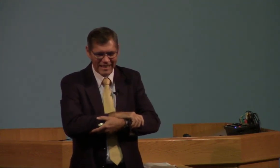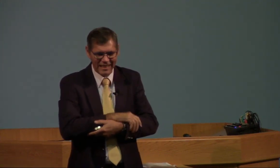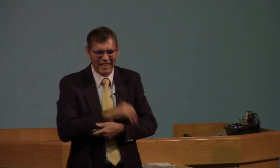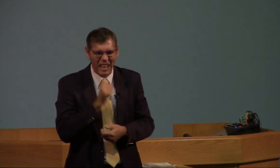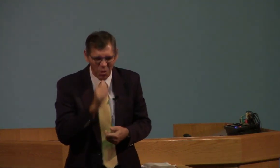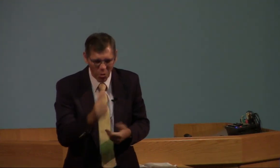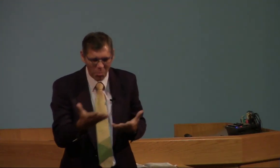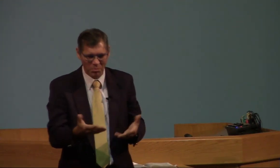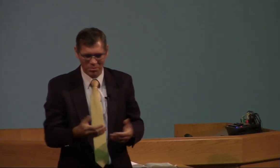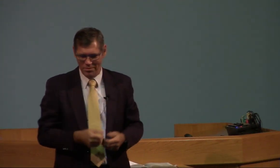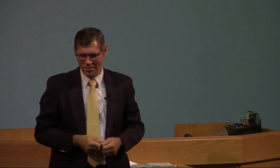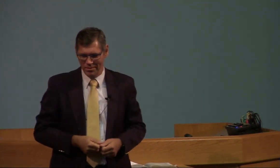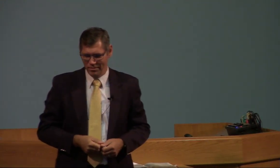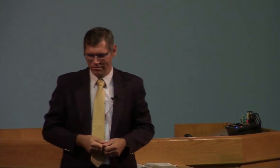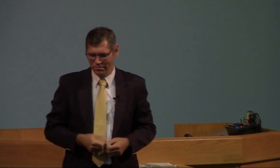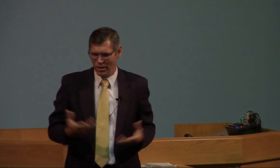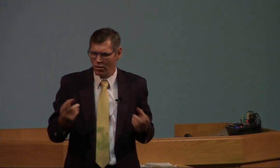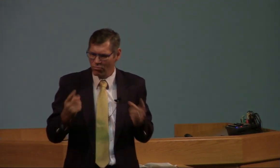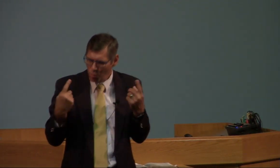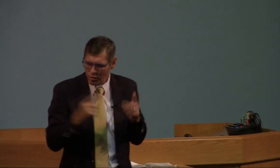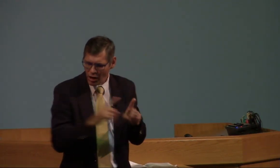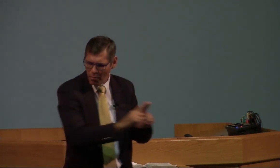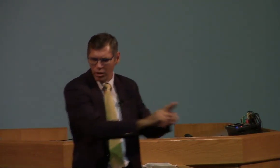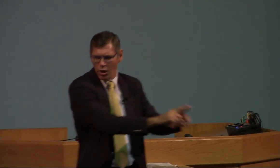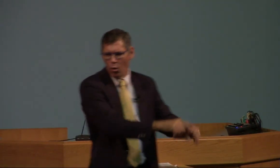Gee om. Saam met jou.